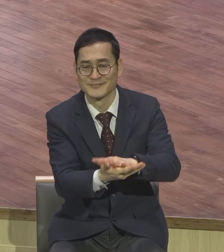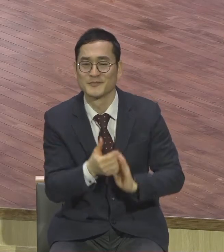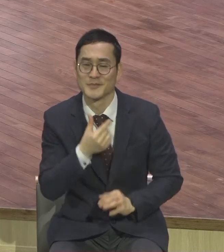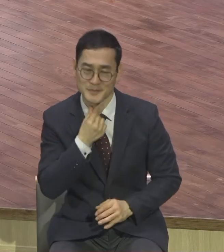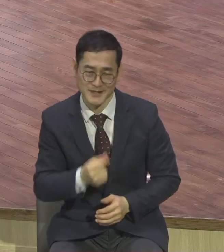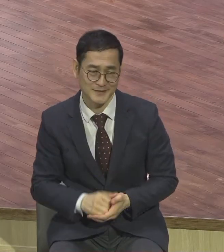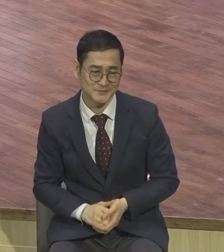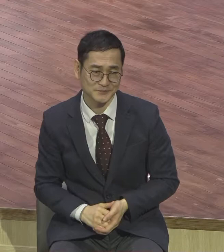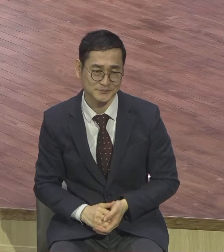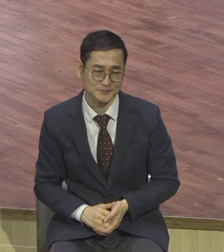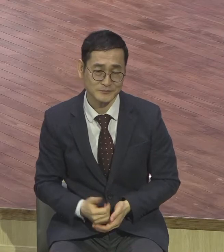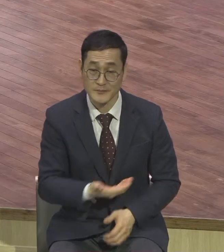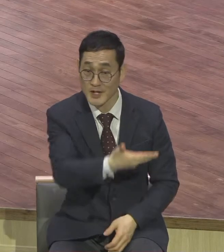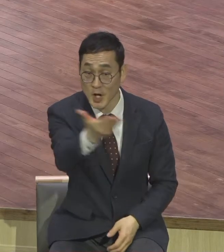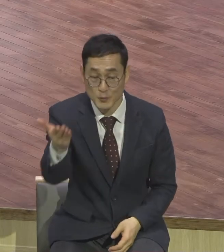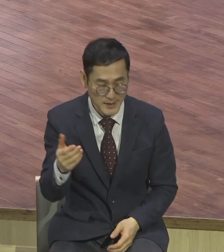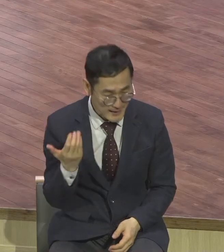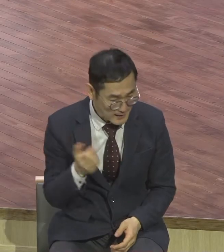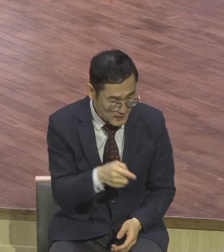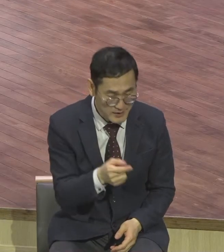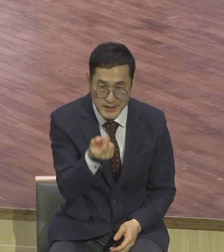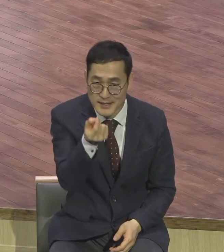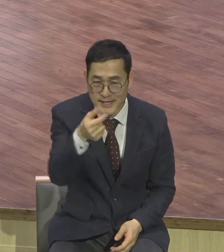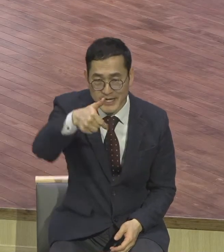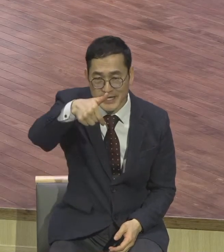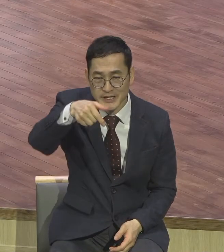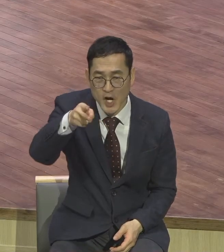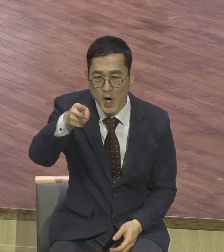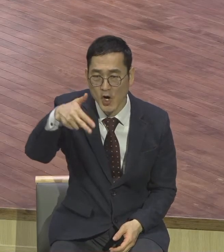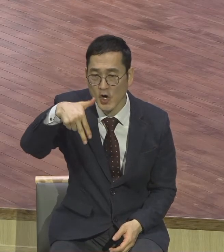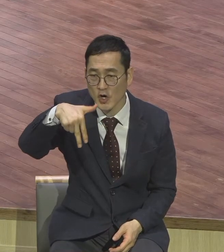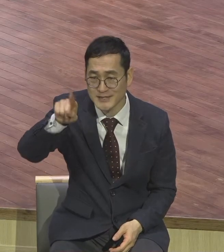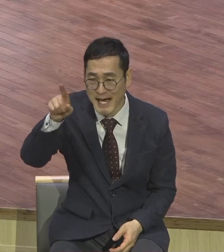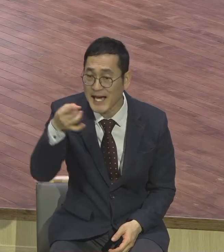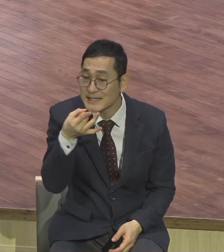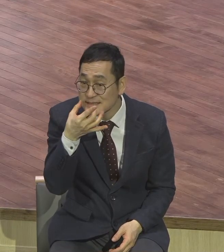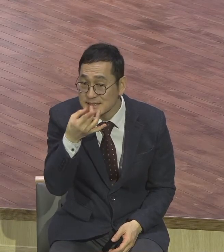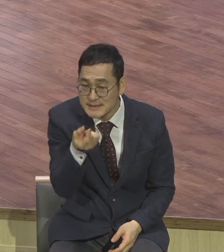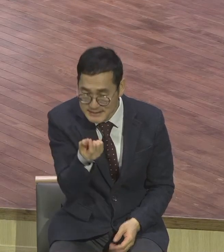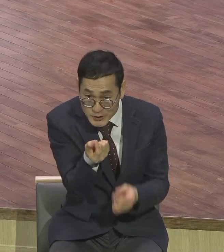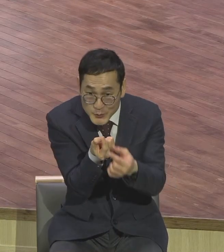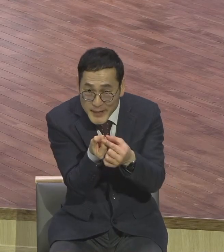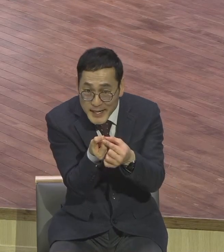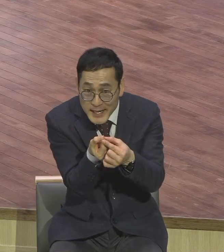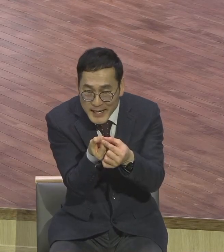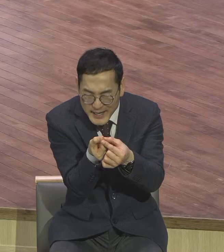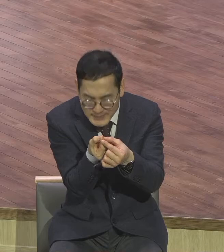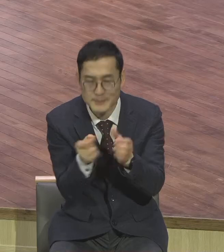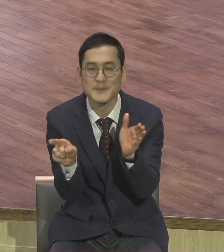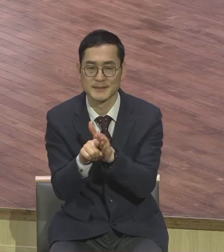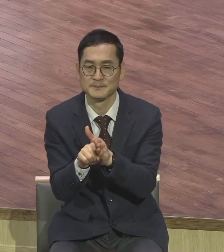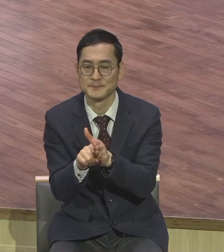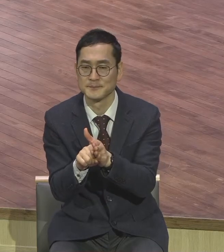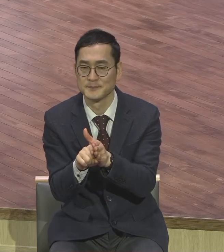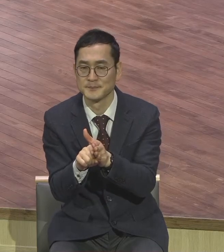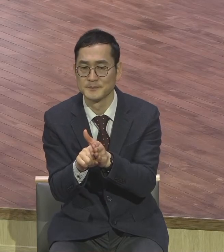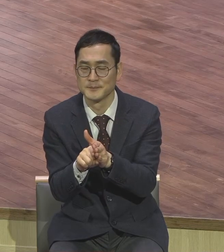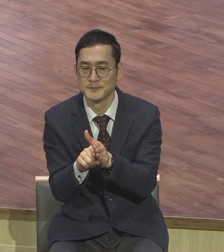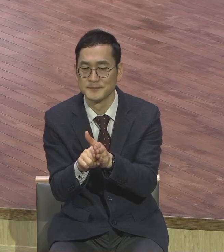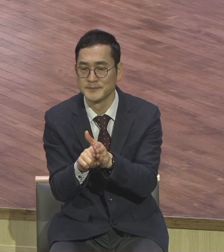여러분에게 게다시지 만한 믿음 다시 말해서 예수 거의도의 생명을 가진 산